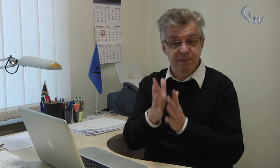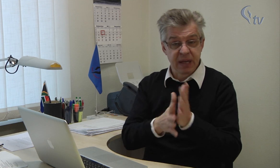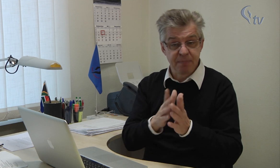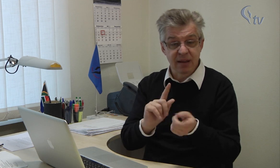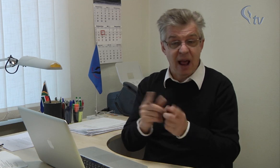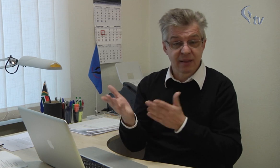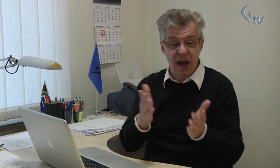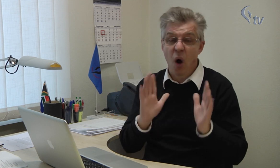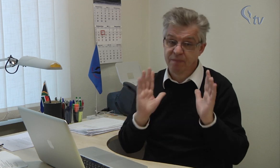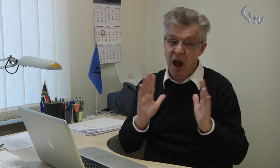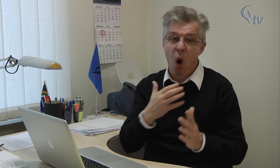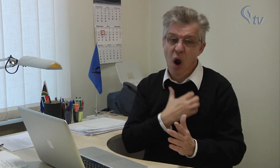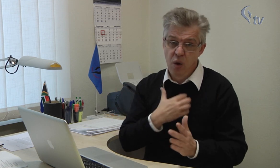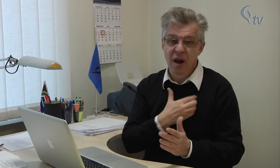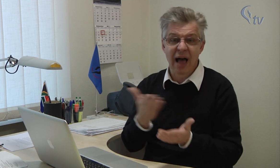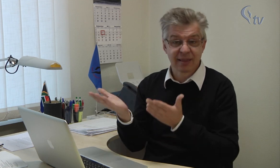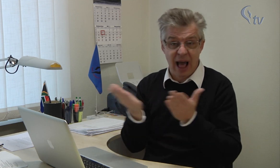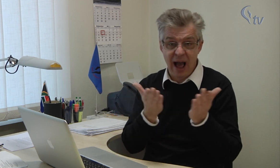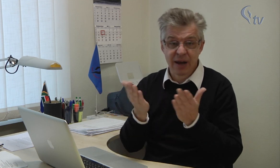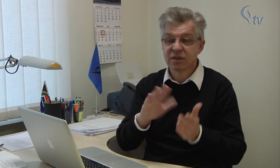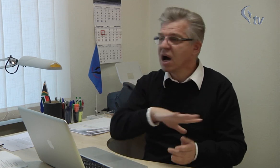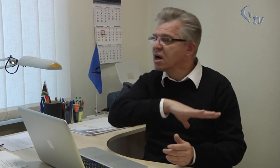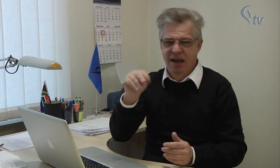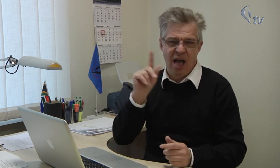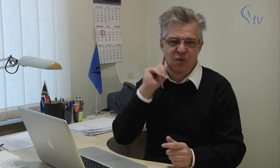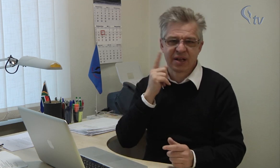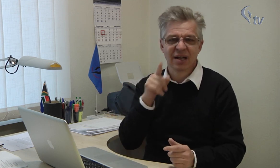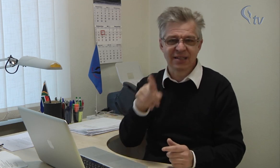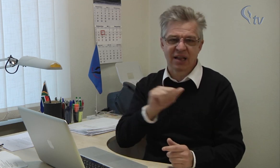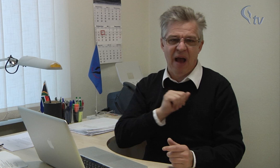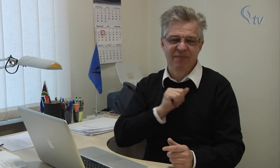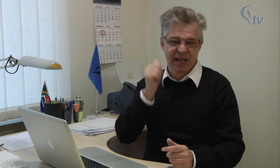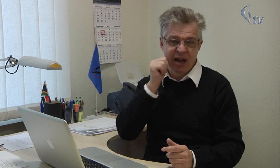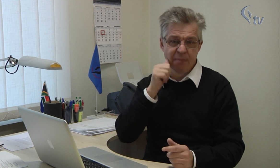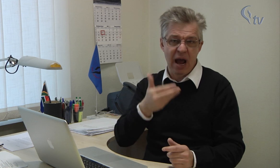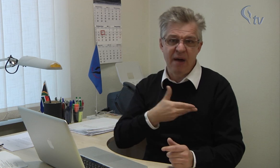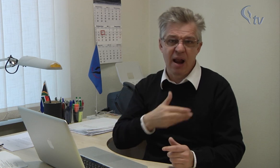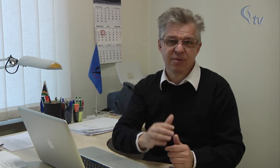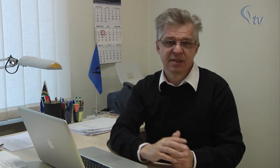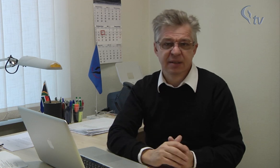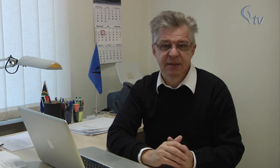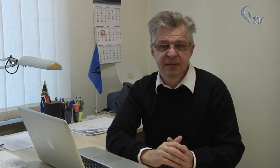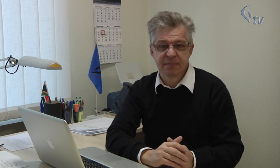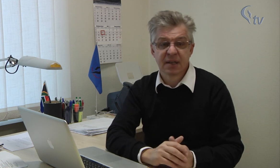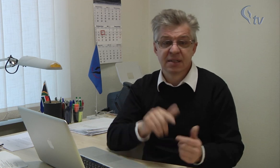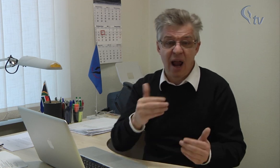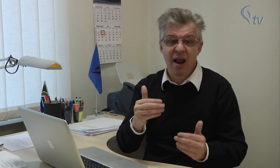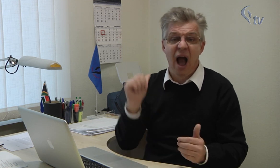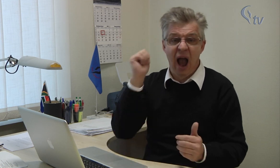Viipekeele tõlketeenus on väga oluline teenus kõikidele kurtidele, sest nad vajavad seda igapäeva elus.